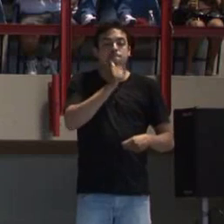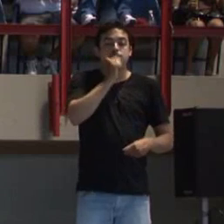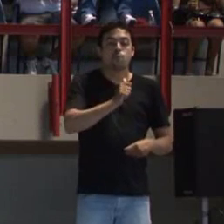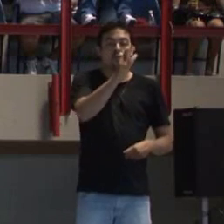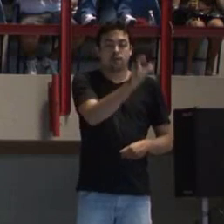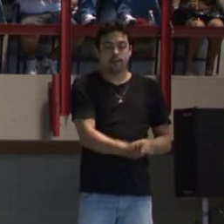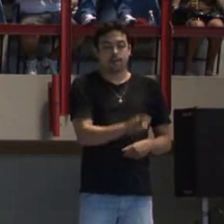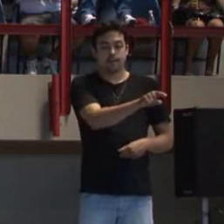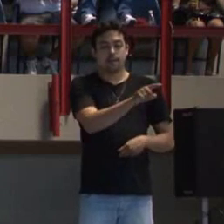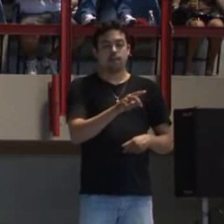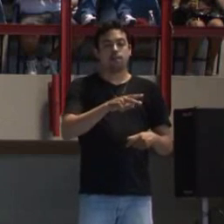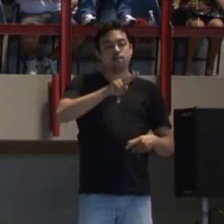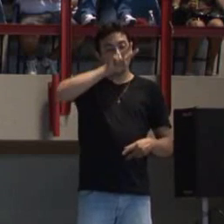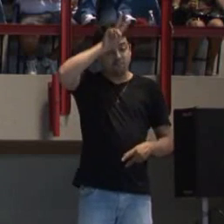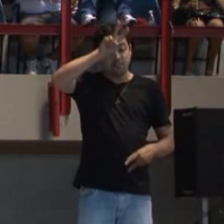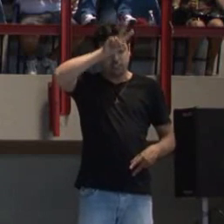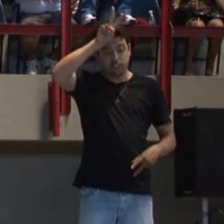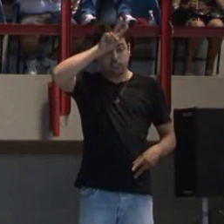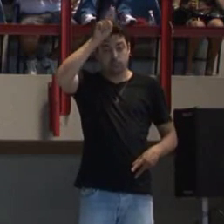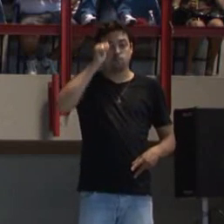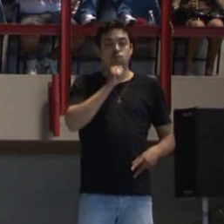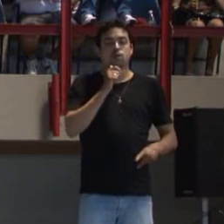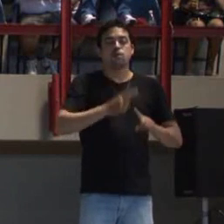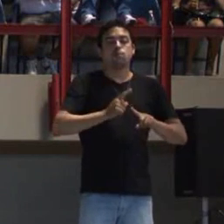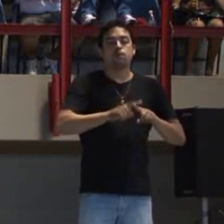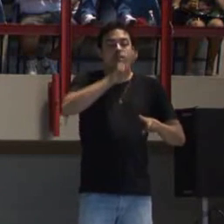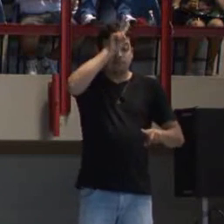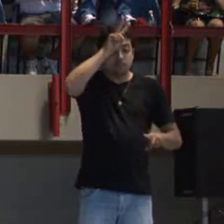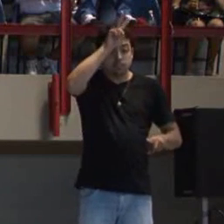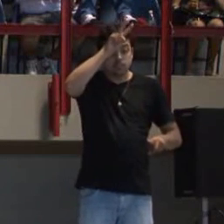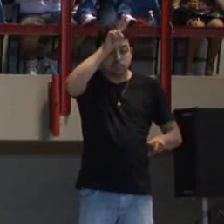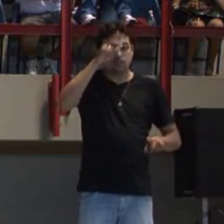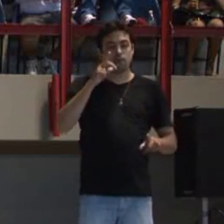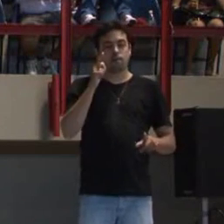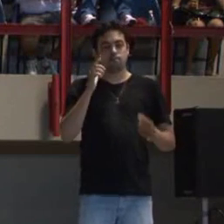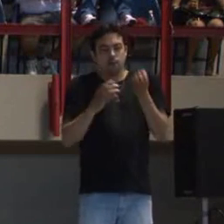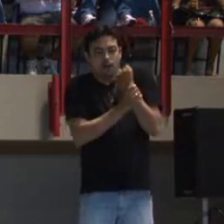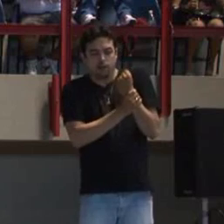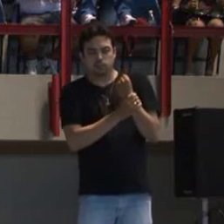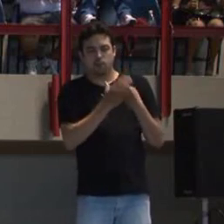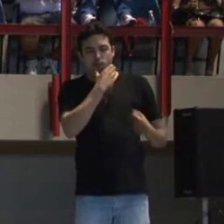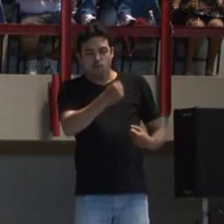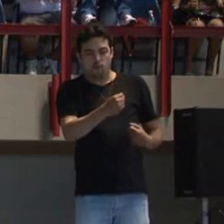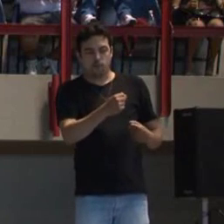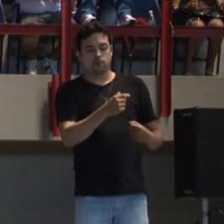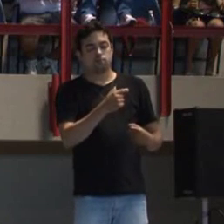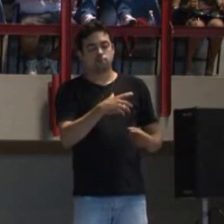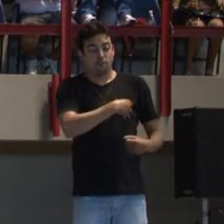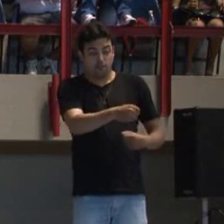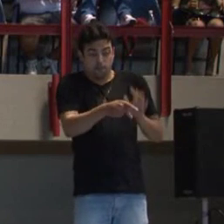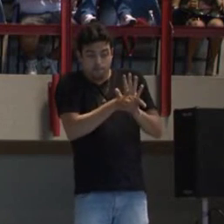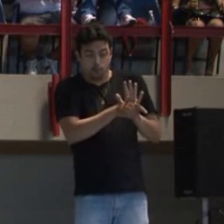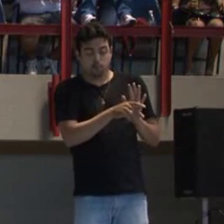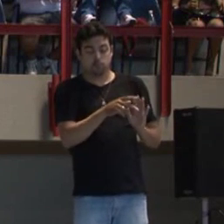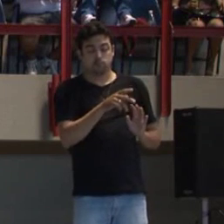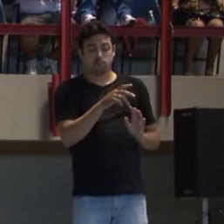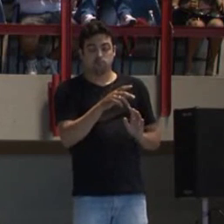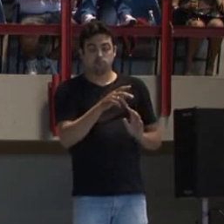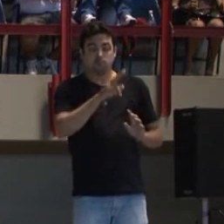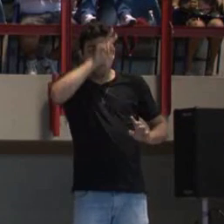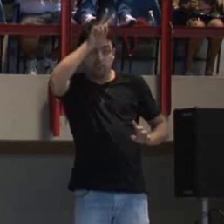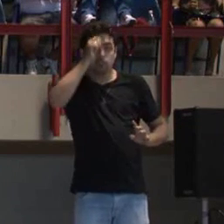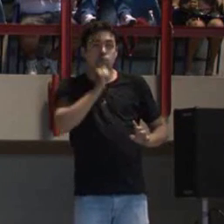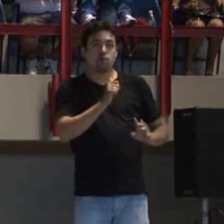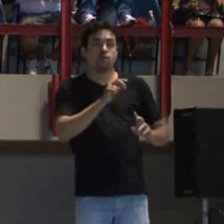quê? Virgem. Por que tinha que ter a virgindade? Para ele garantir que o filho é dele, tá?